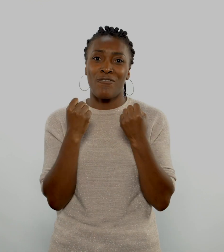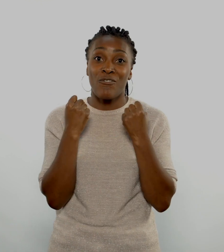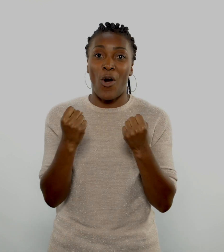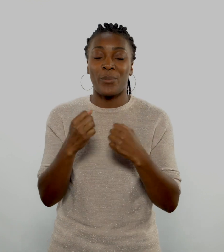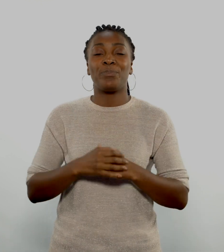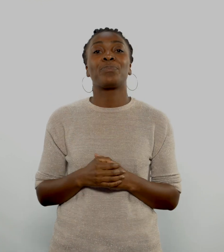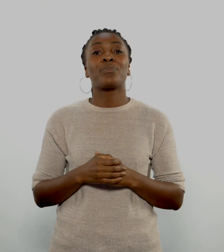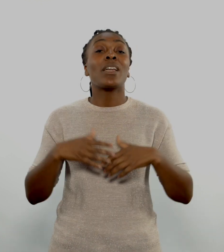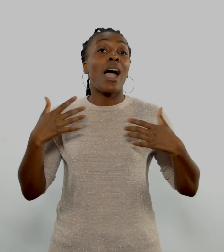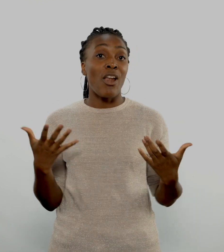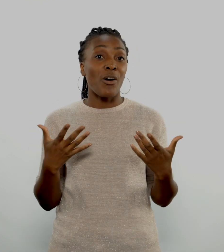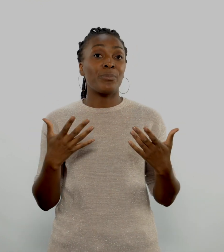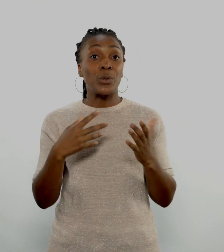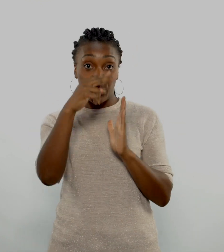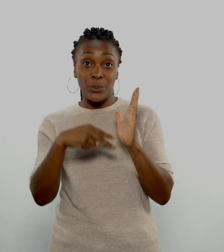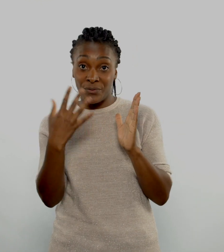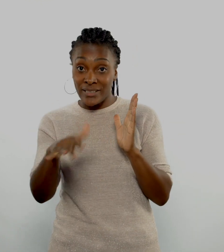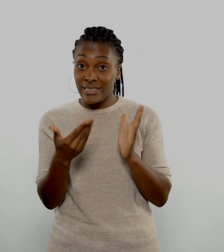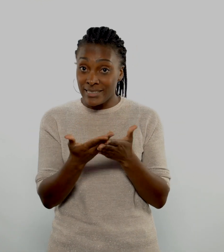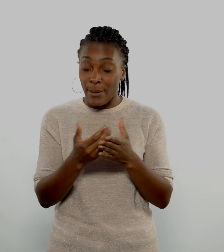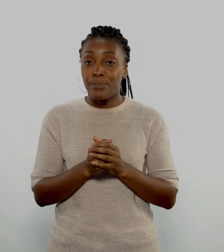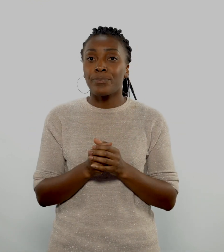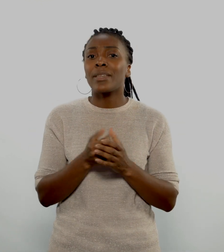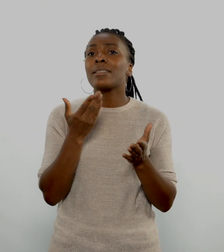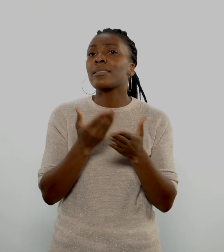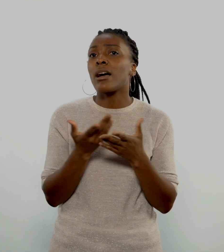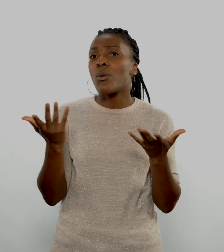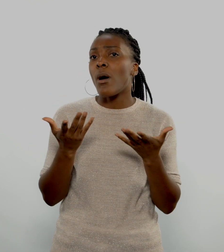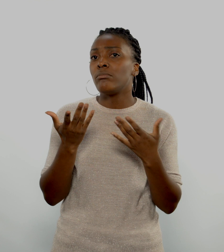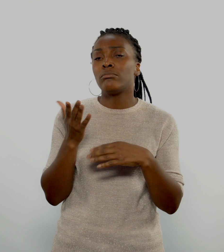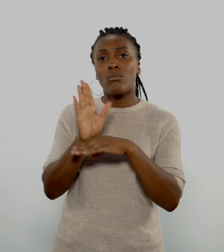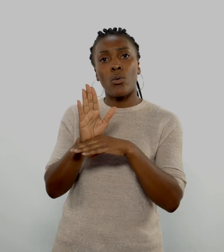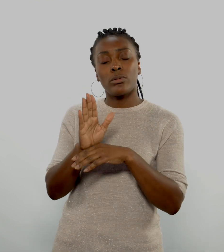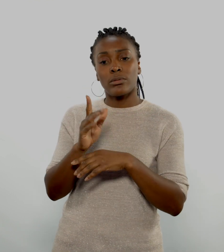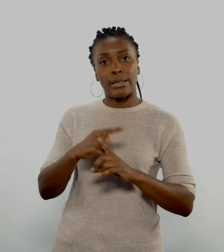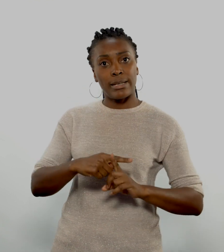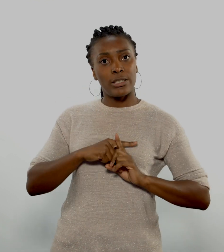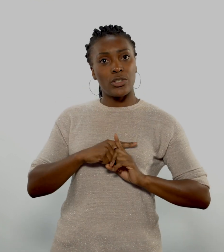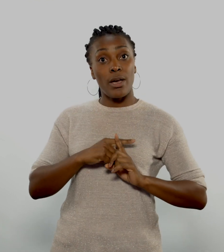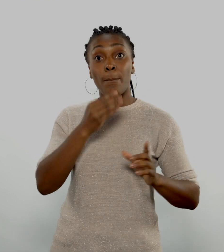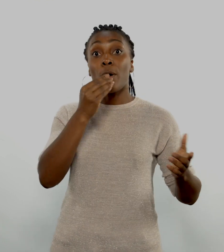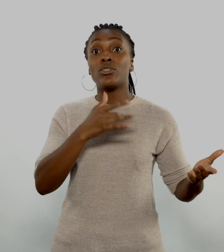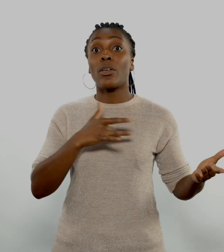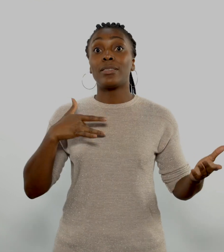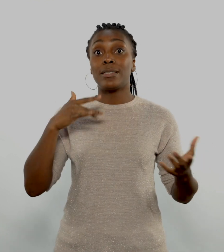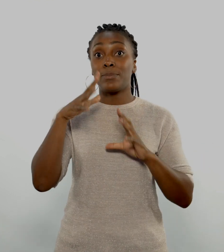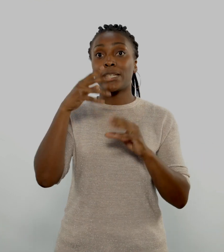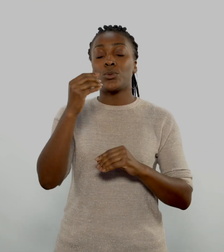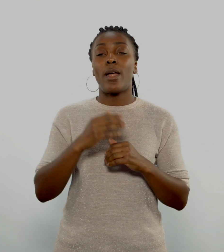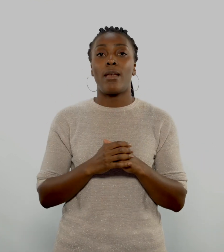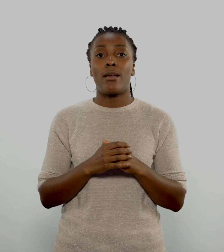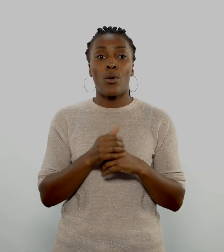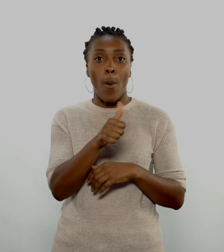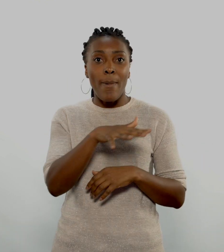qui sont fortes. Alors on a lu ensemble Acte 2, 46. C'est une photographie de chrétiens en bonne